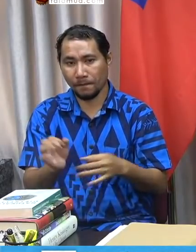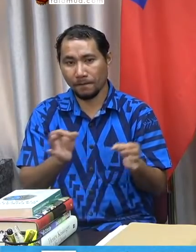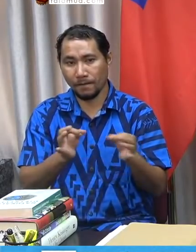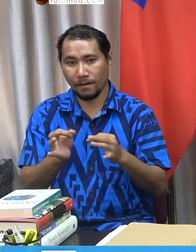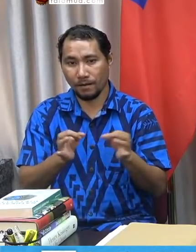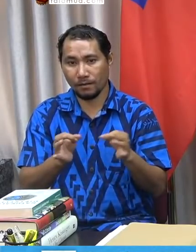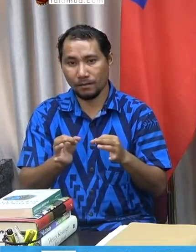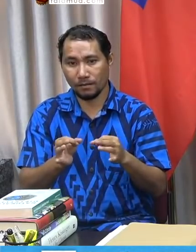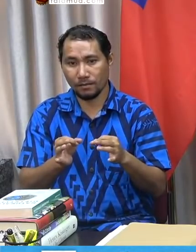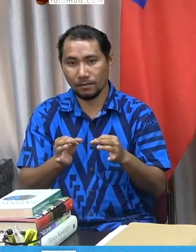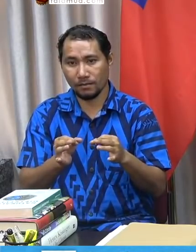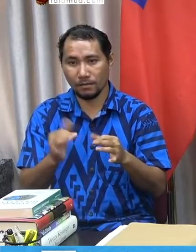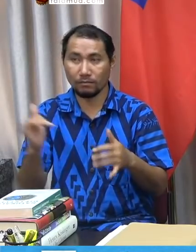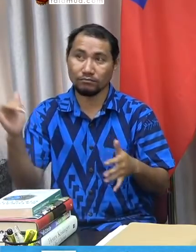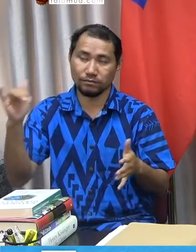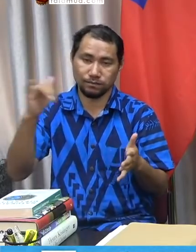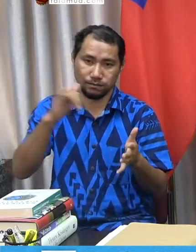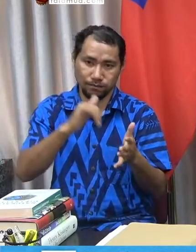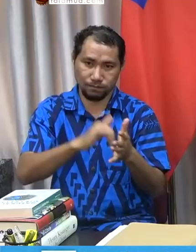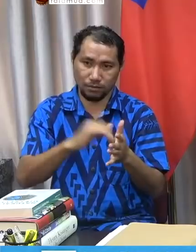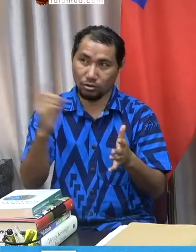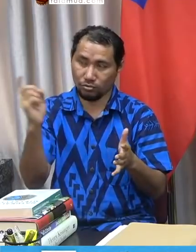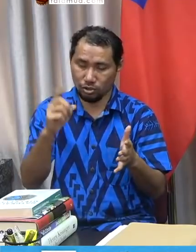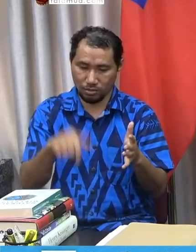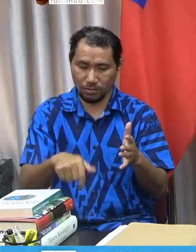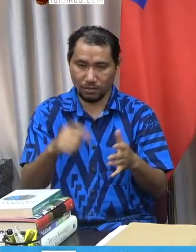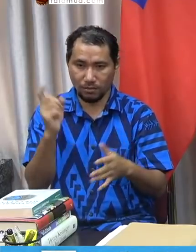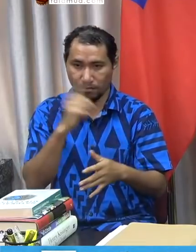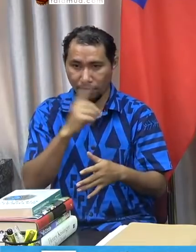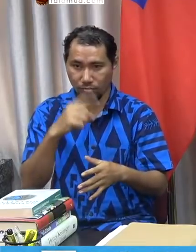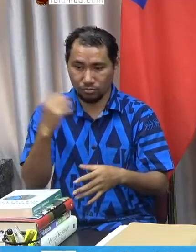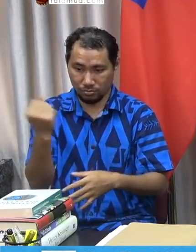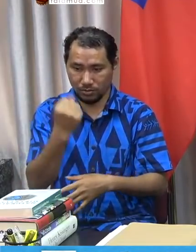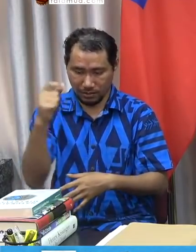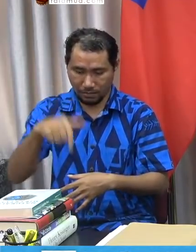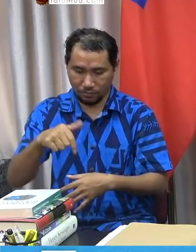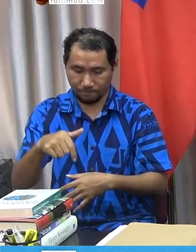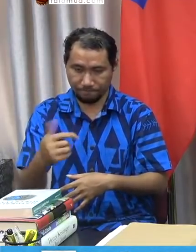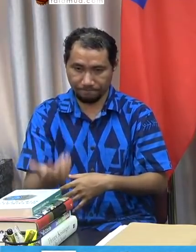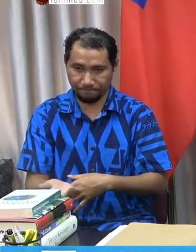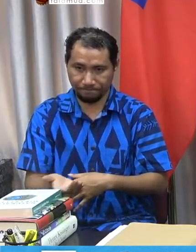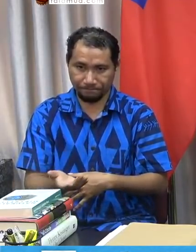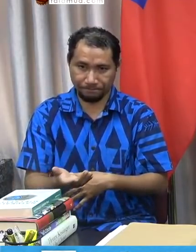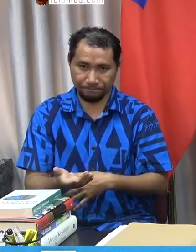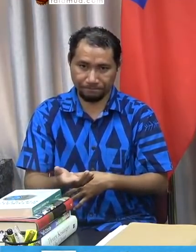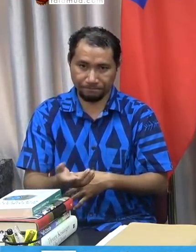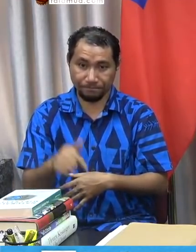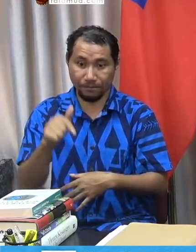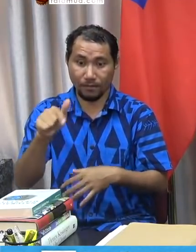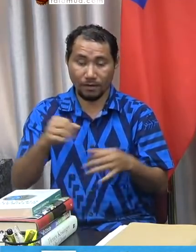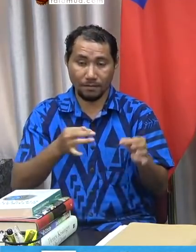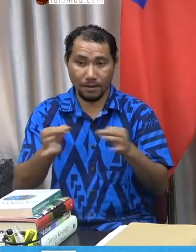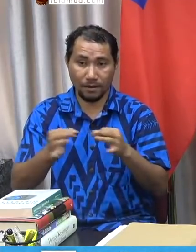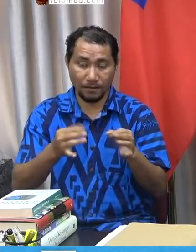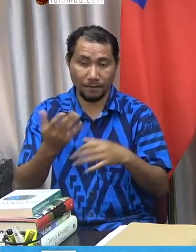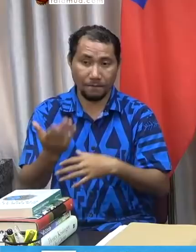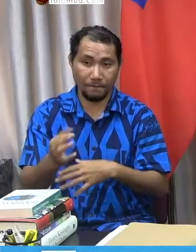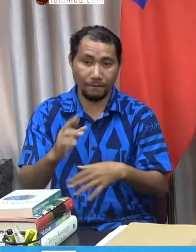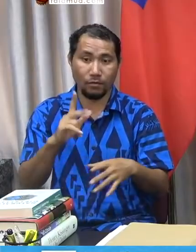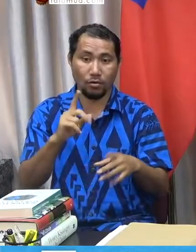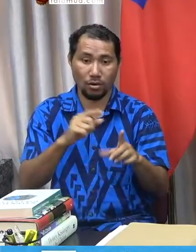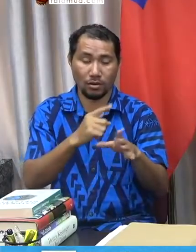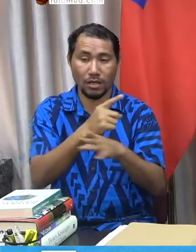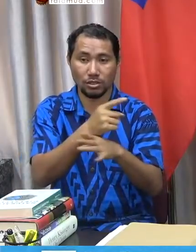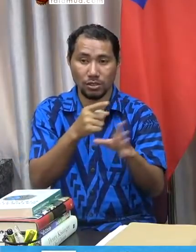malanga i le toe fo'i mai o tātou tangata i Samoa. Ia foi fuafuanga mo le tausaga